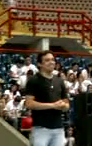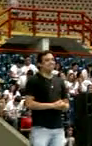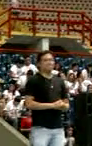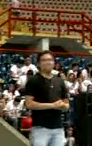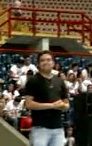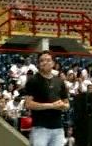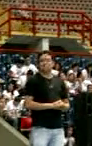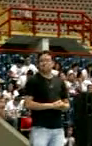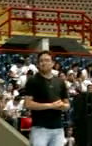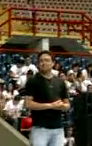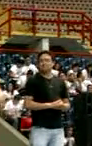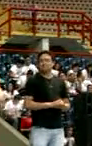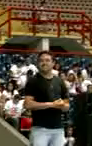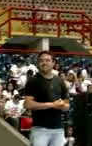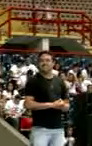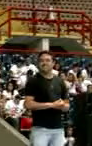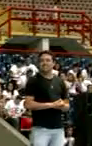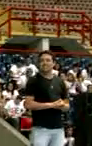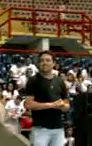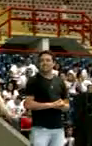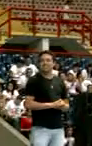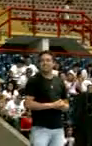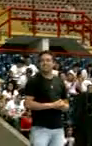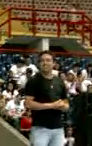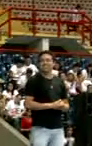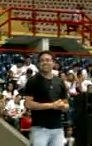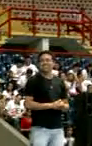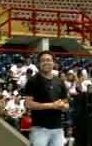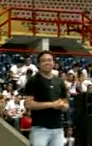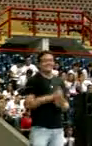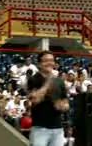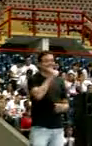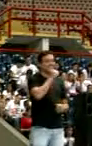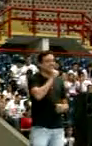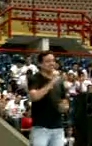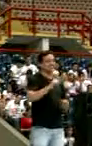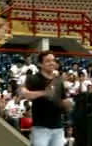A colega dele sofreu mais para fazer aquele livro. Sobe.